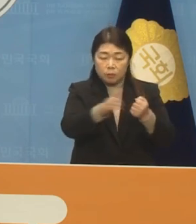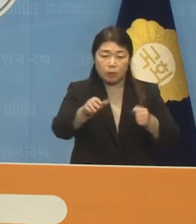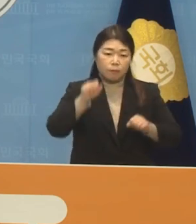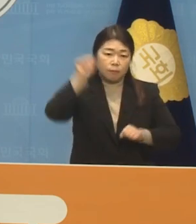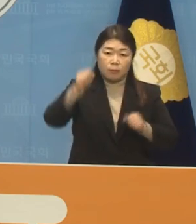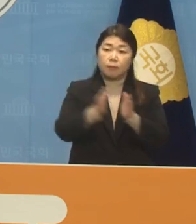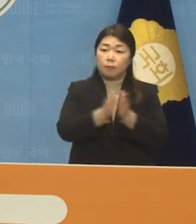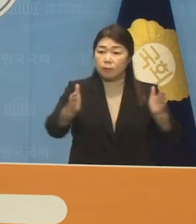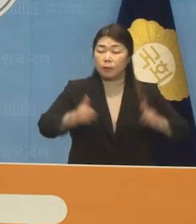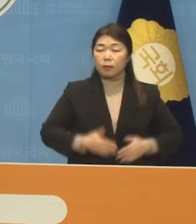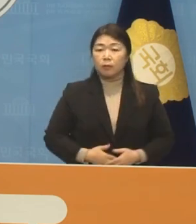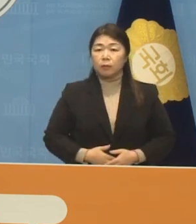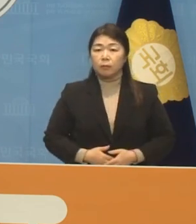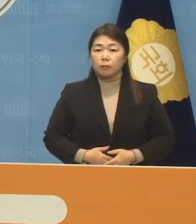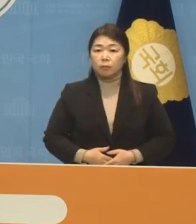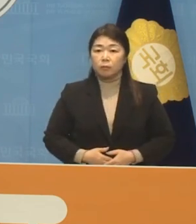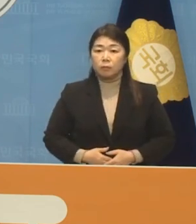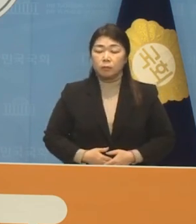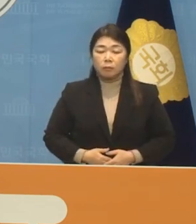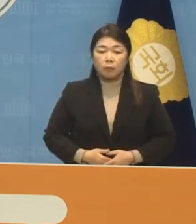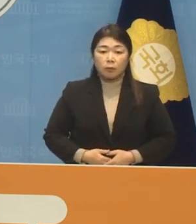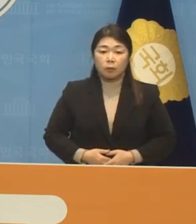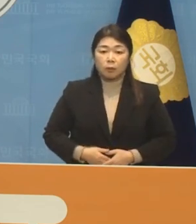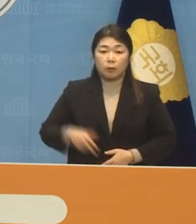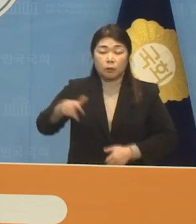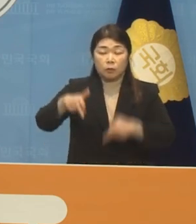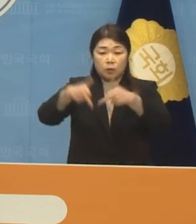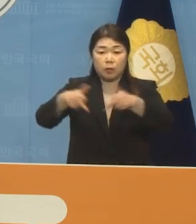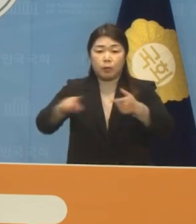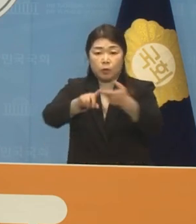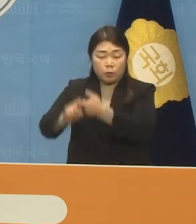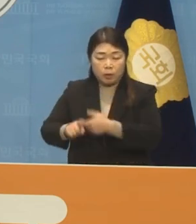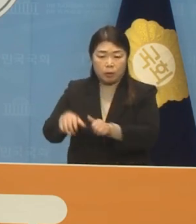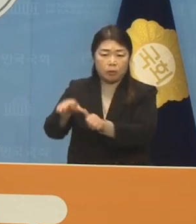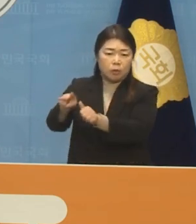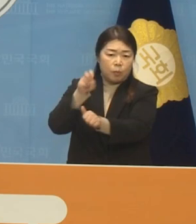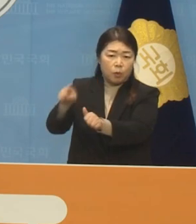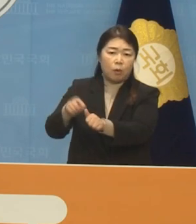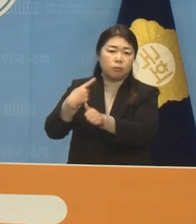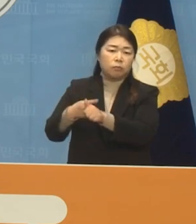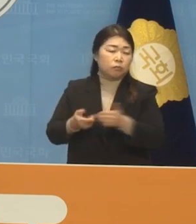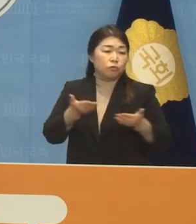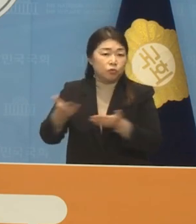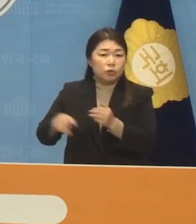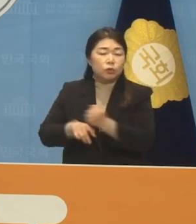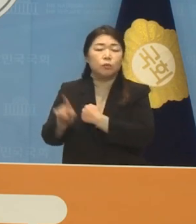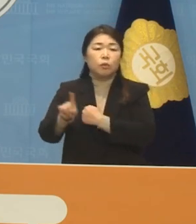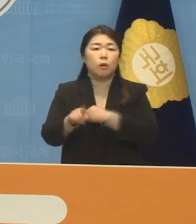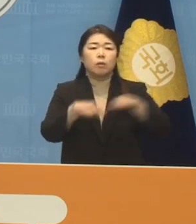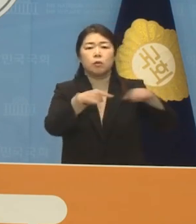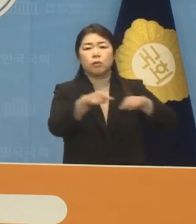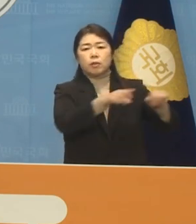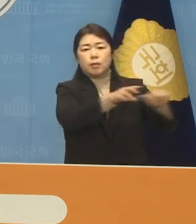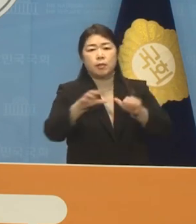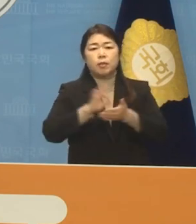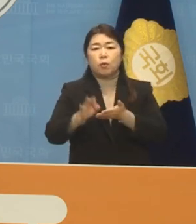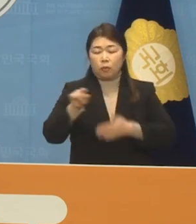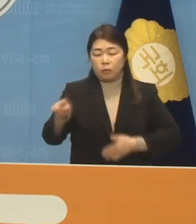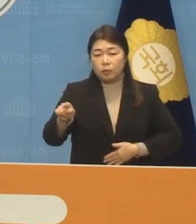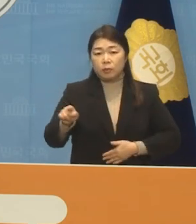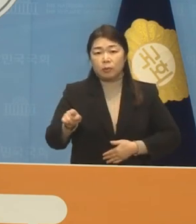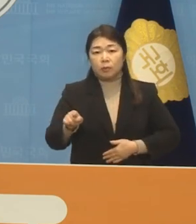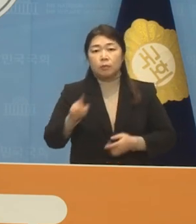전장현에 대한 혐오를 조장하고 갈라치기 한 책임 역시 정치에 있다는 것을 시민 여러분께서 꼭 알아주실